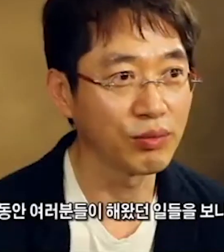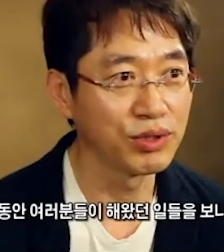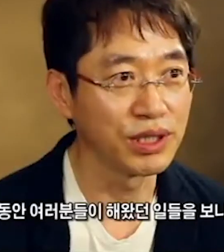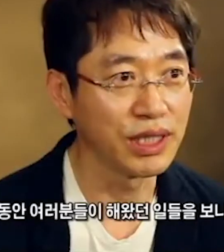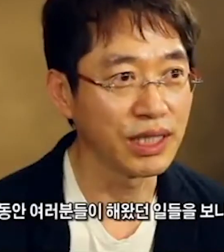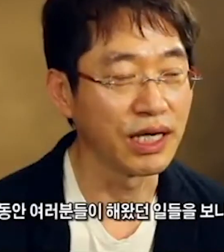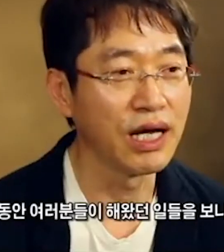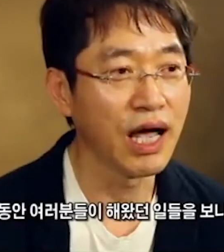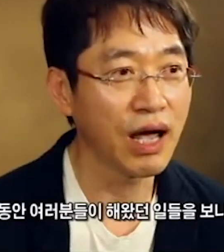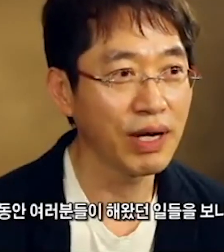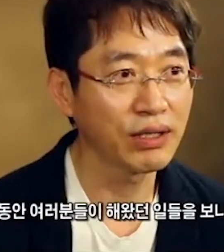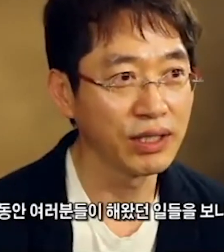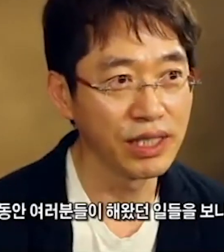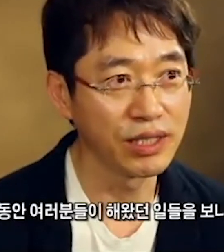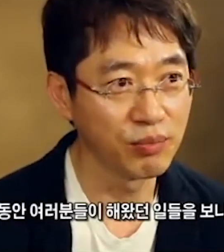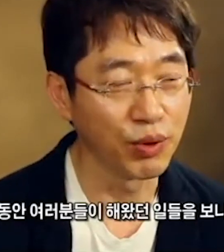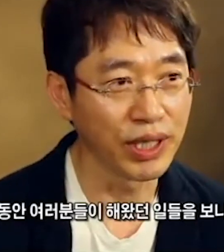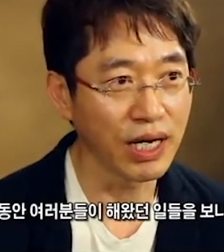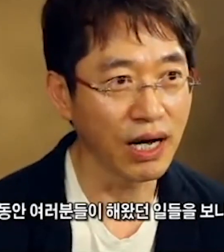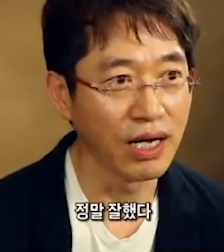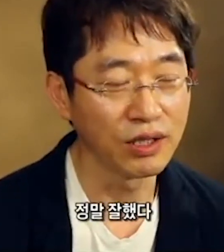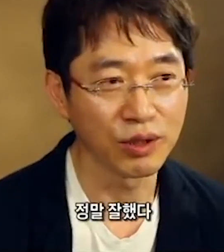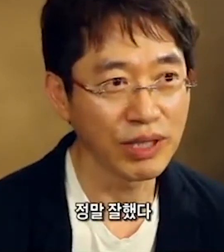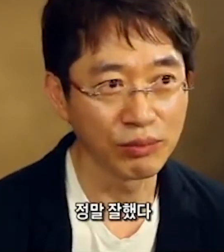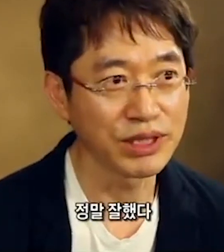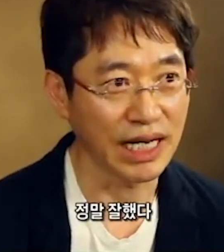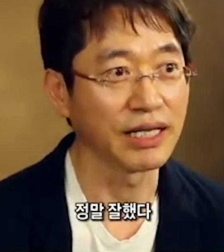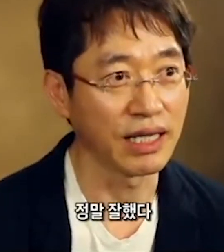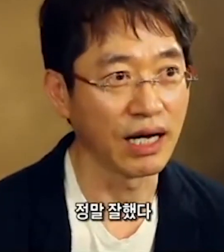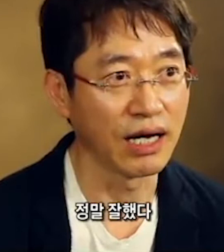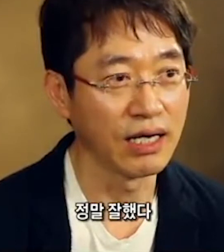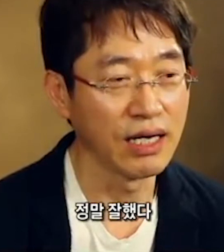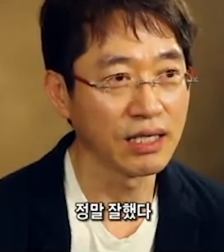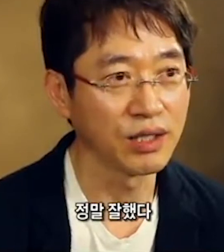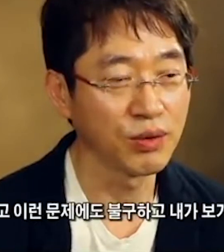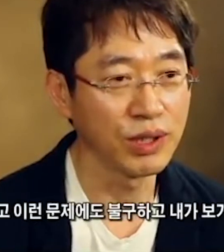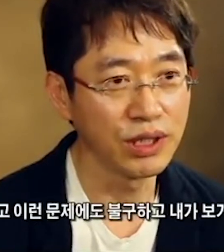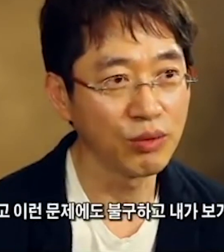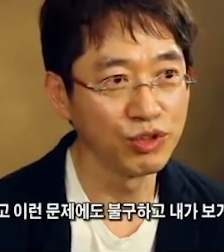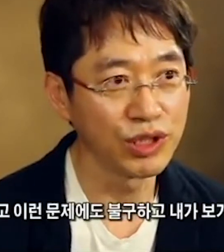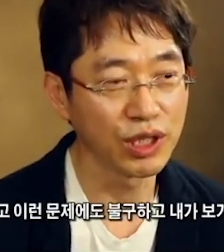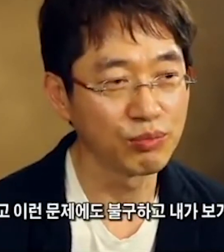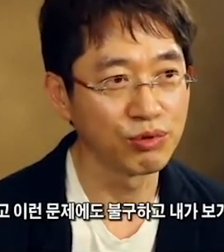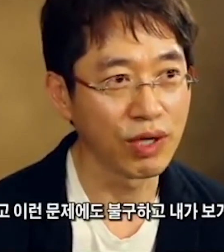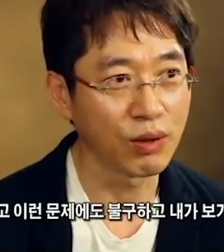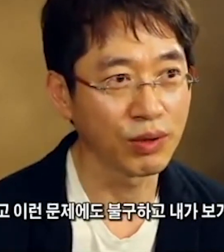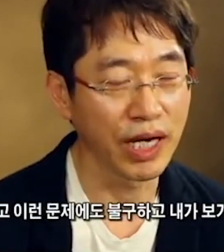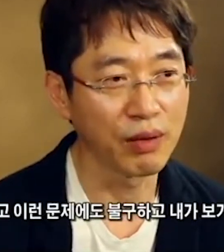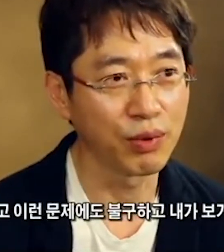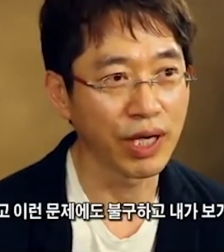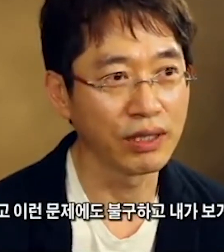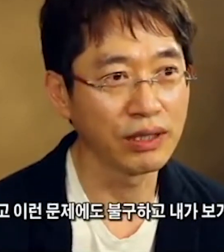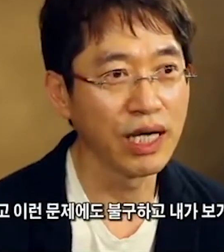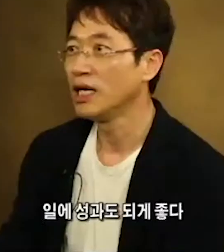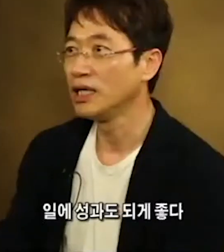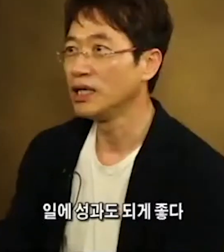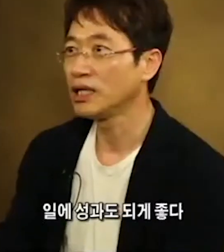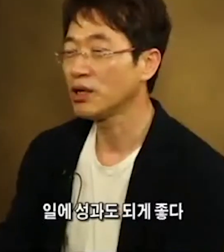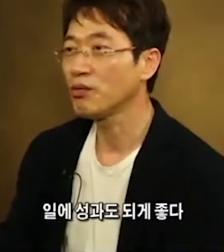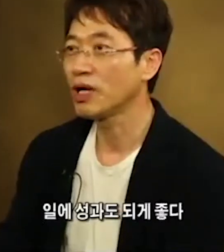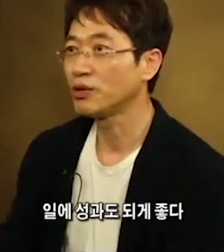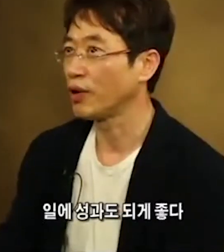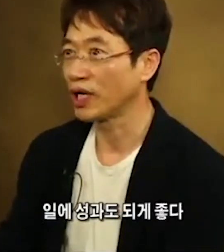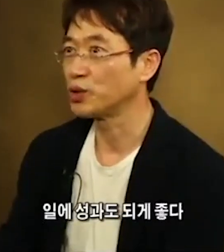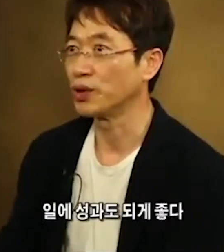그동안에 여러분들이 해왔던 일들을 보니까 정말 너무 잘했다. 그리고 이런 문제에도 불구하고 내가 보기에는